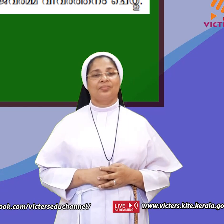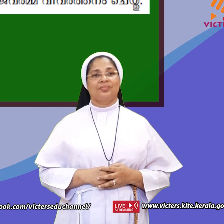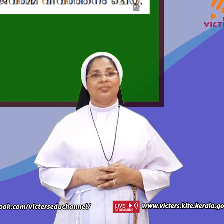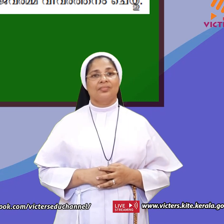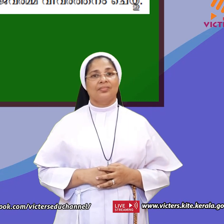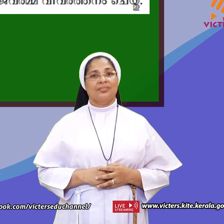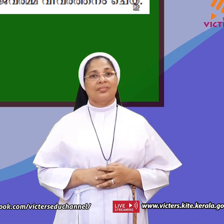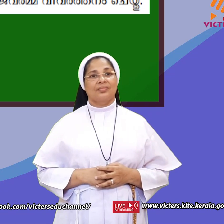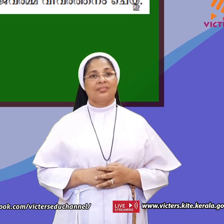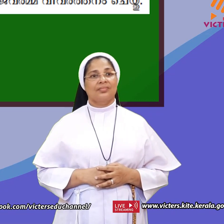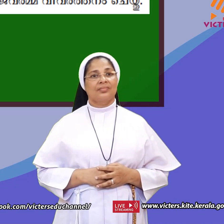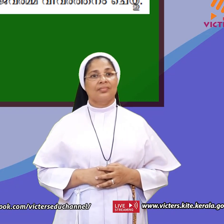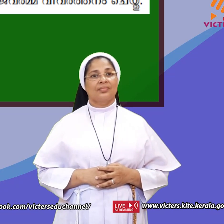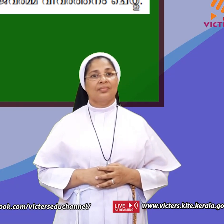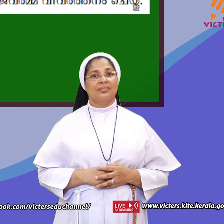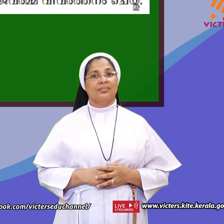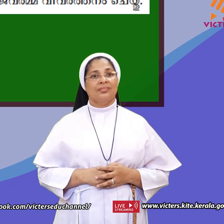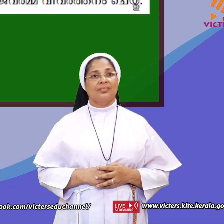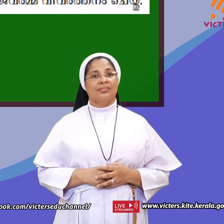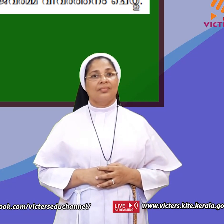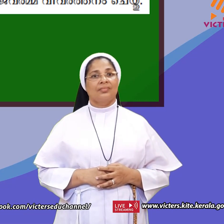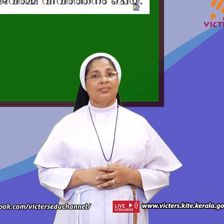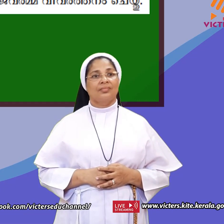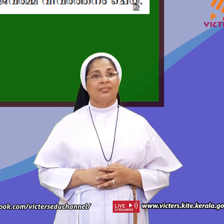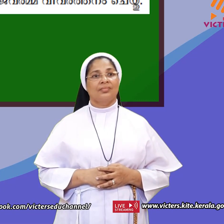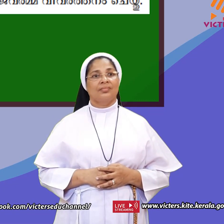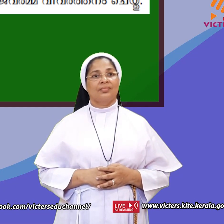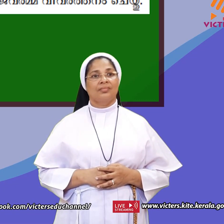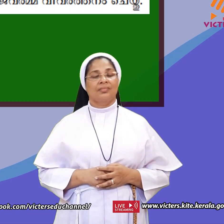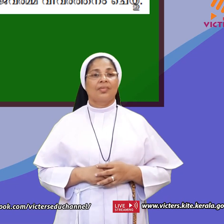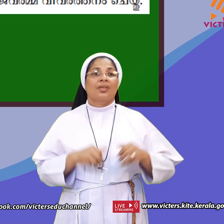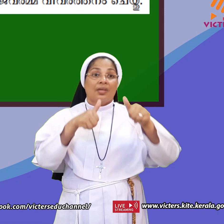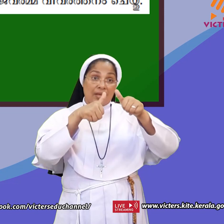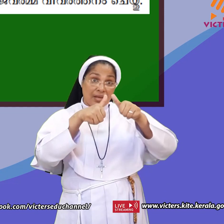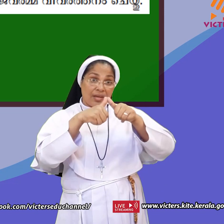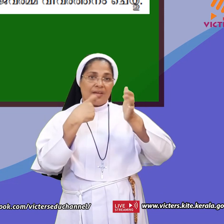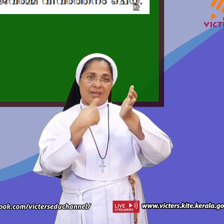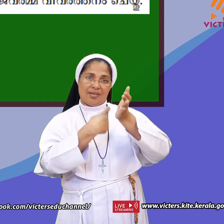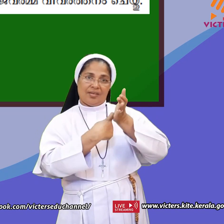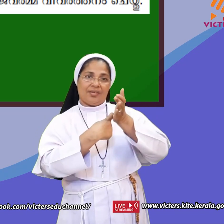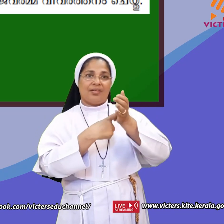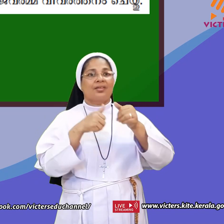AR രാജരാജവർമ്മ മലയാള ശാകുന്തളം എന്ന പേരിൽ ഈ നാടകം മലയാളത്തിലേക്ക് വിവർത്തനം ചെയ്തു.